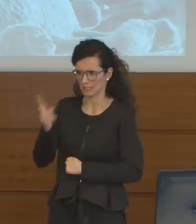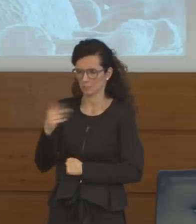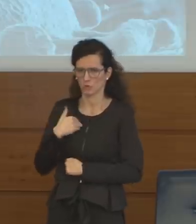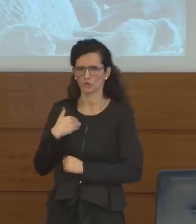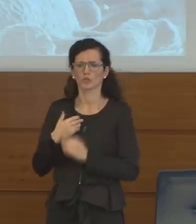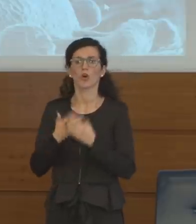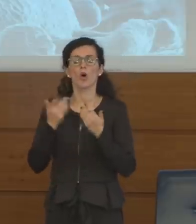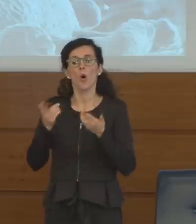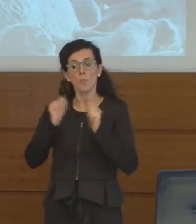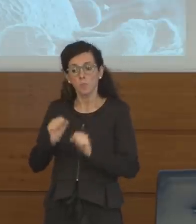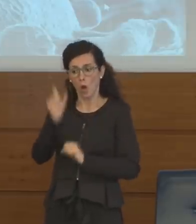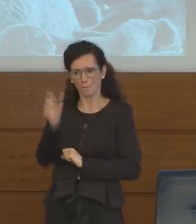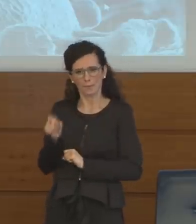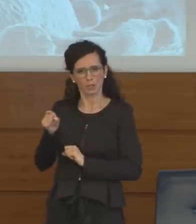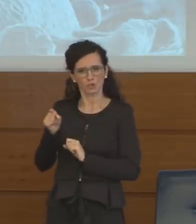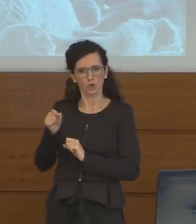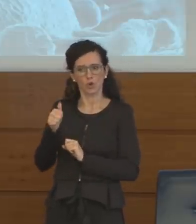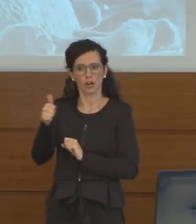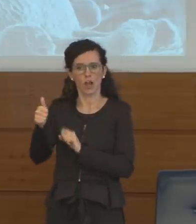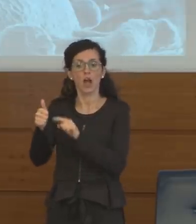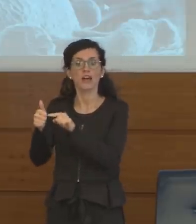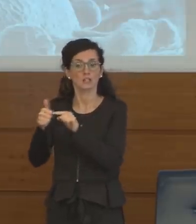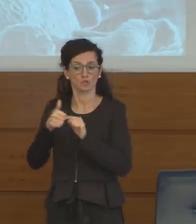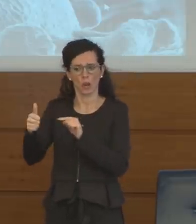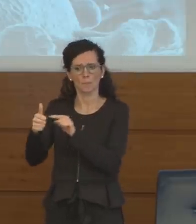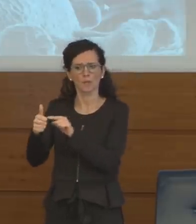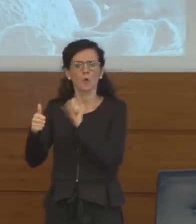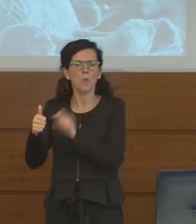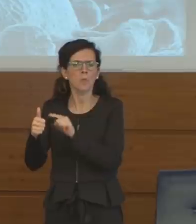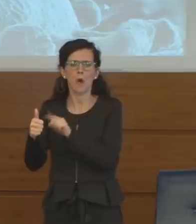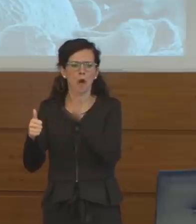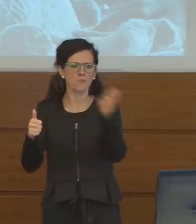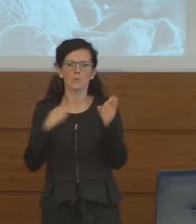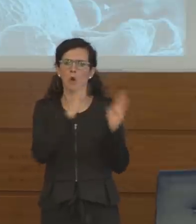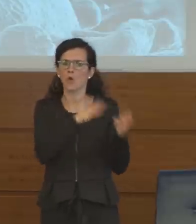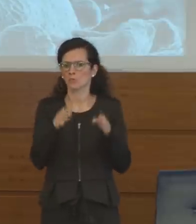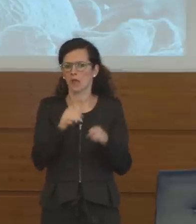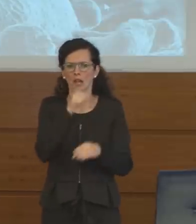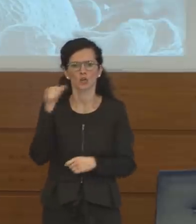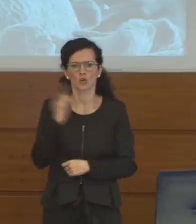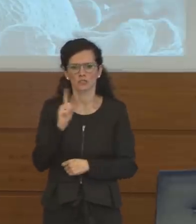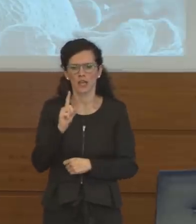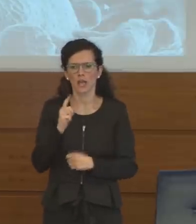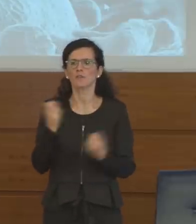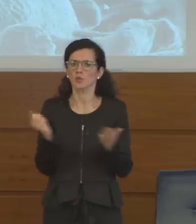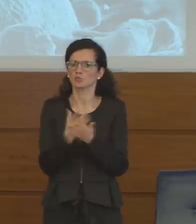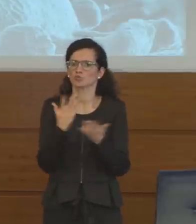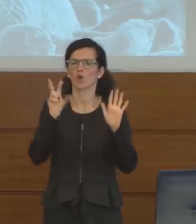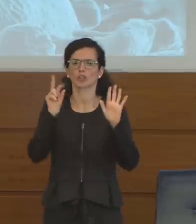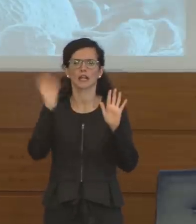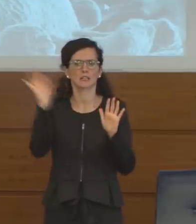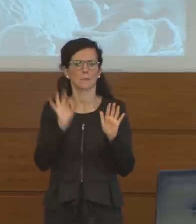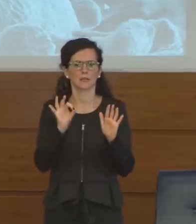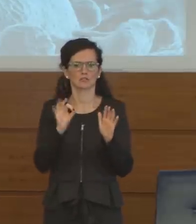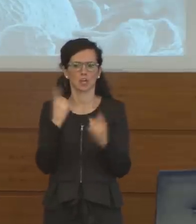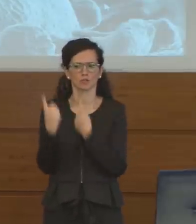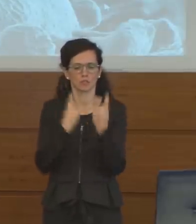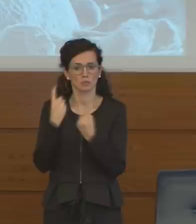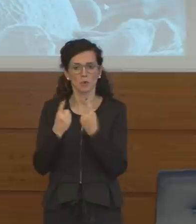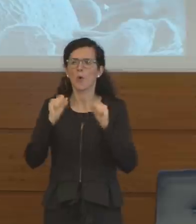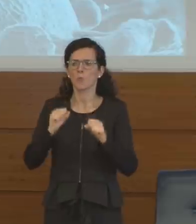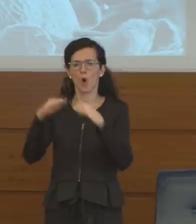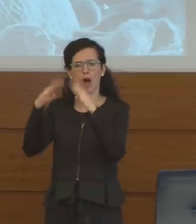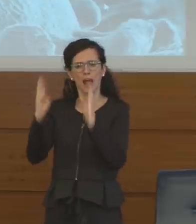potrebbe essere che quella persona in ospedale non ci deve proprio andare, come succede nell'80% dei casi, ma può stare a casa in un isolamento